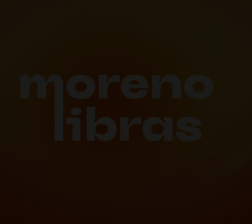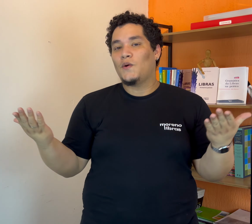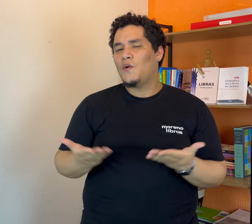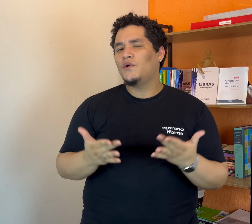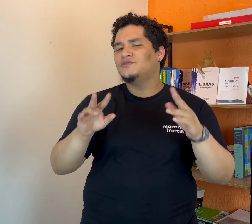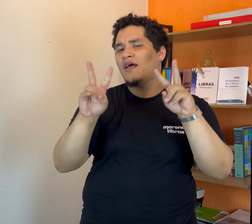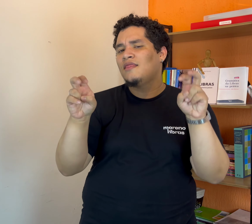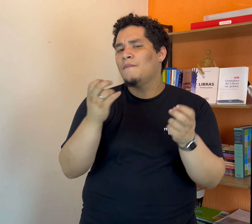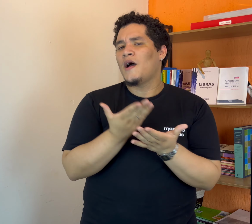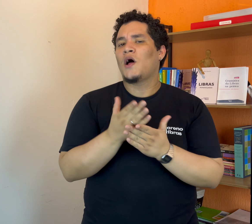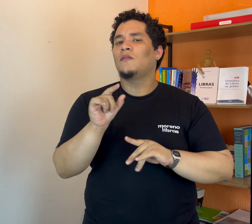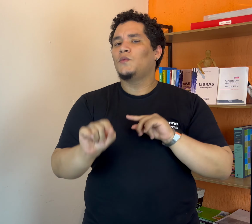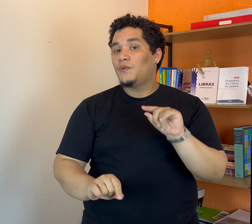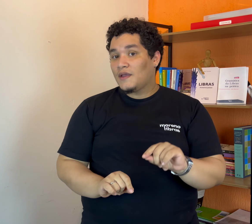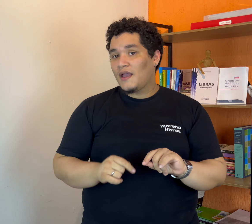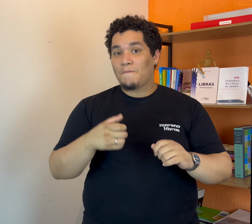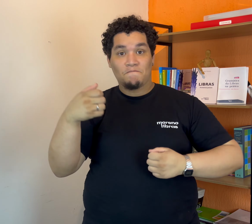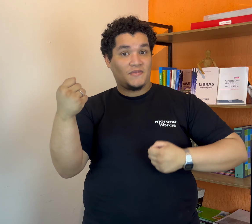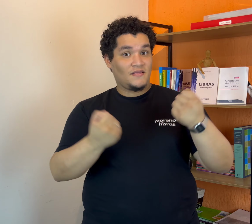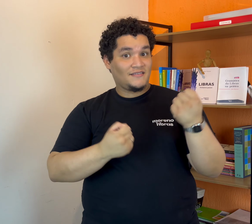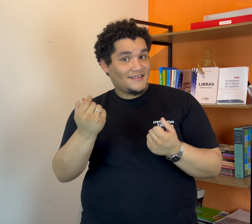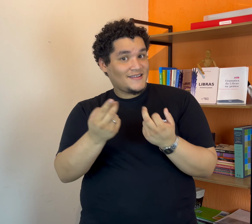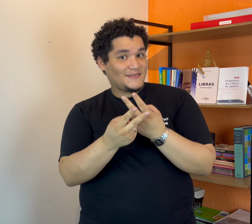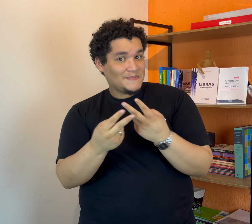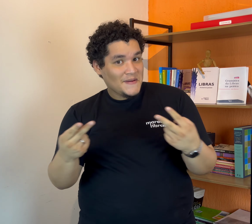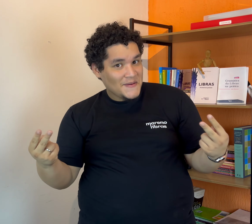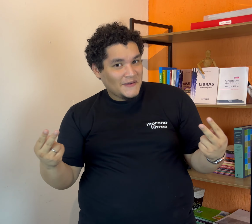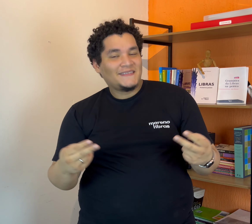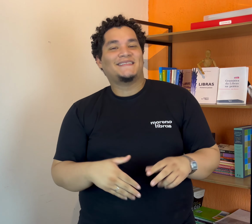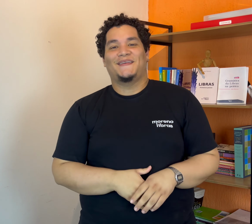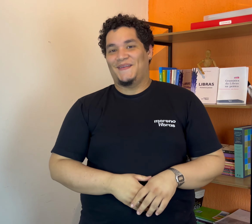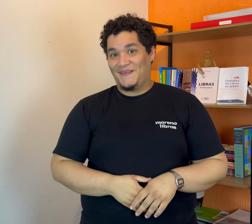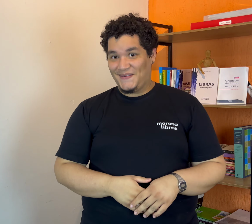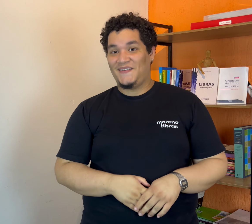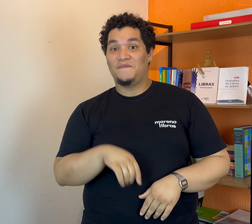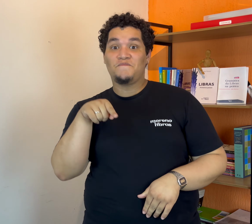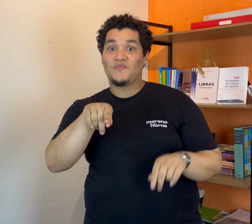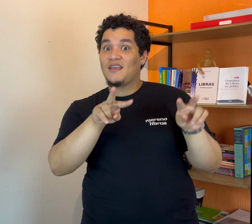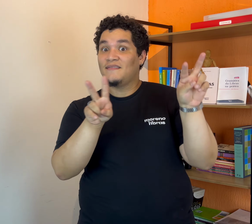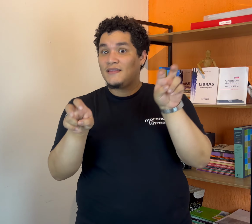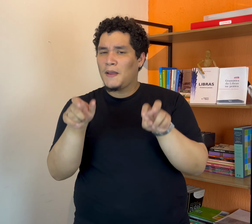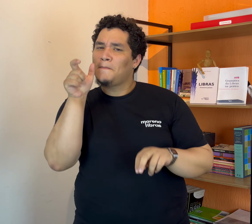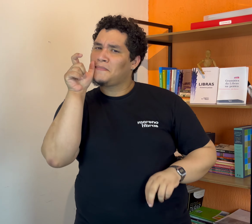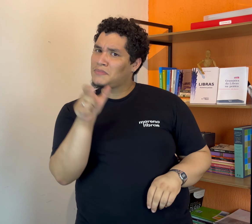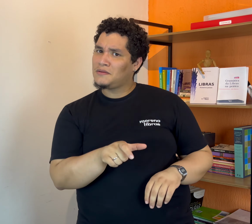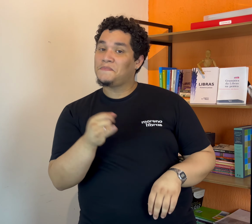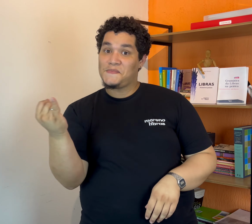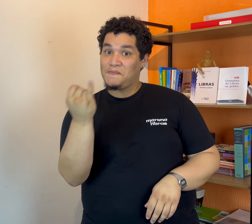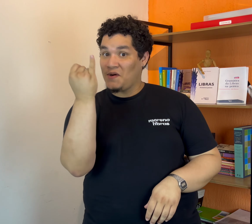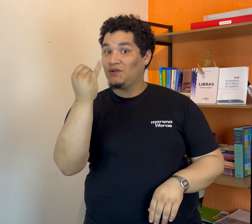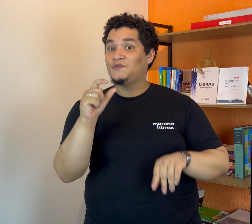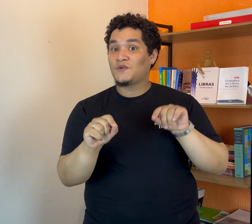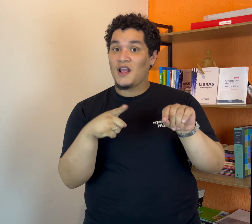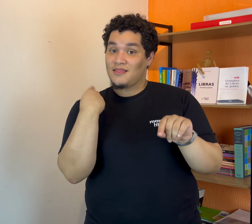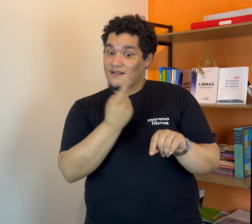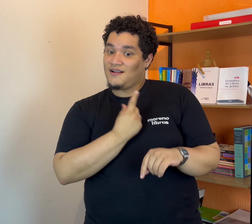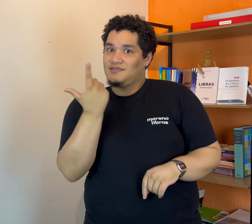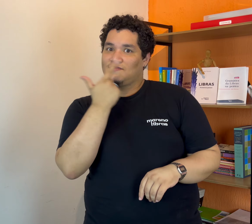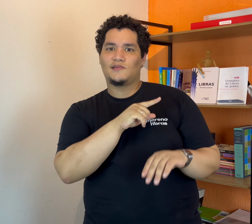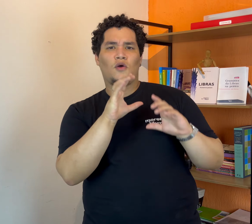Na aula de hoje, nós vamos aprender um pouco mais sobre os meios de transporte em Libras. Essa temática é bem legal e bem interessante para que a